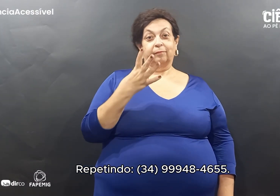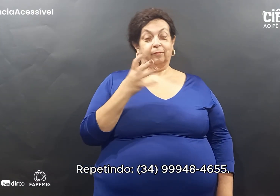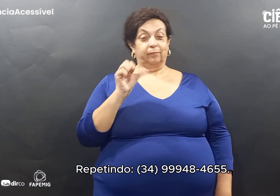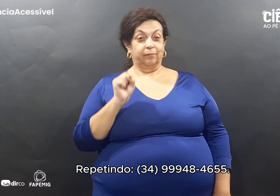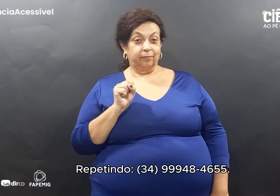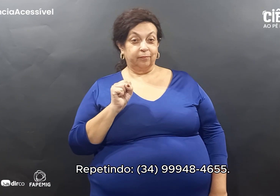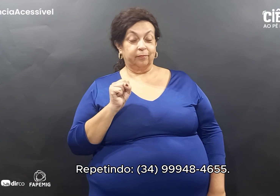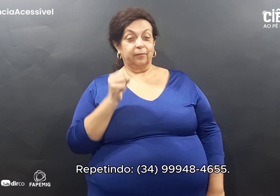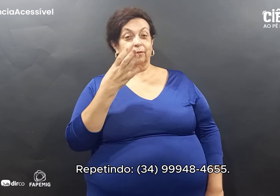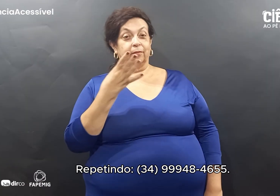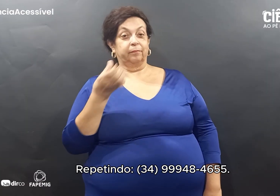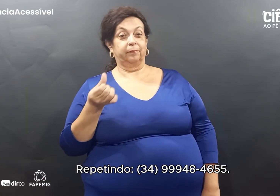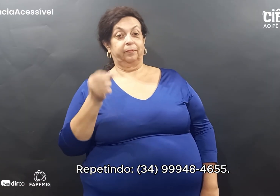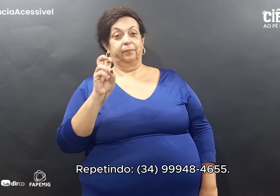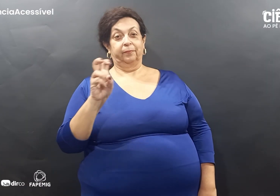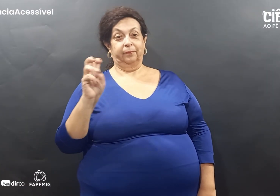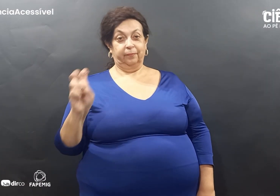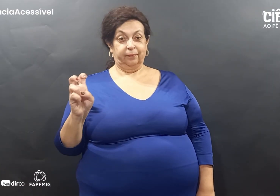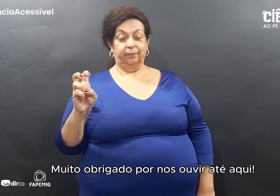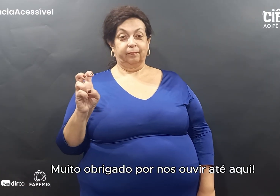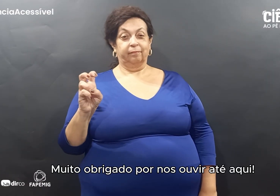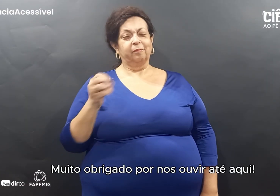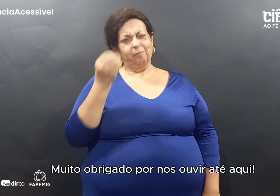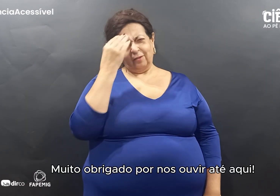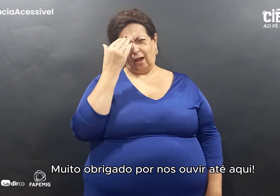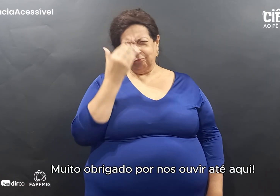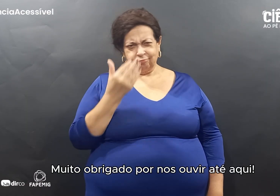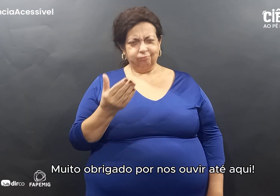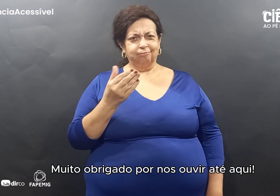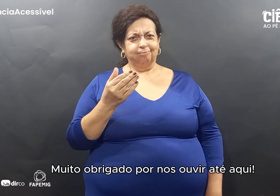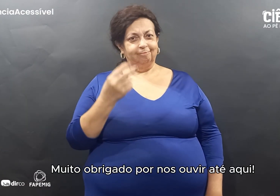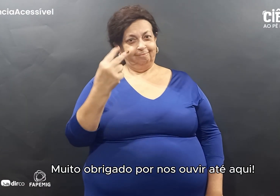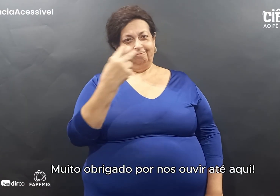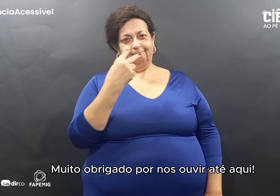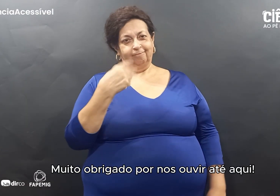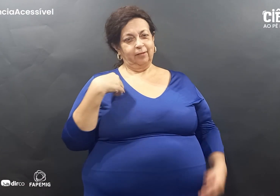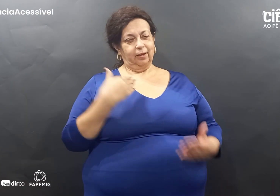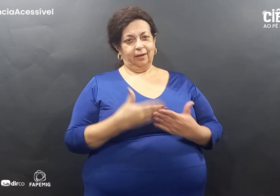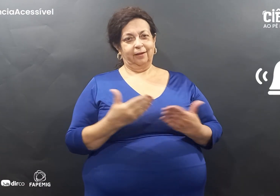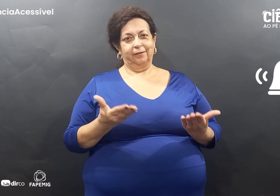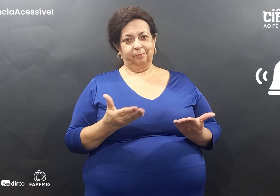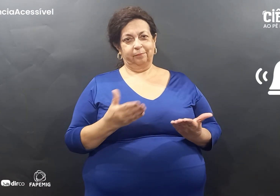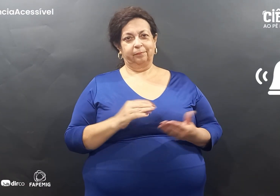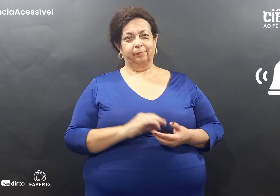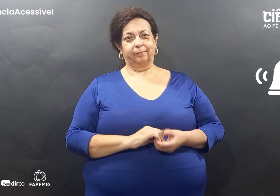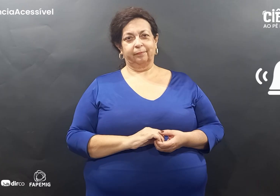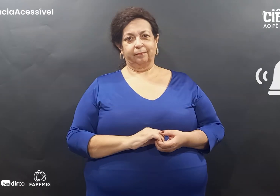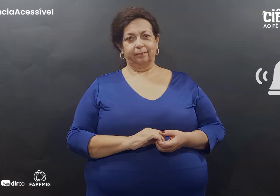99948 4655. Muito obrigado por nos ouvir até aqui.